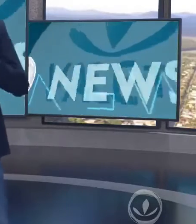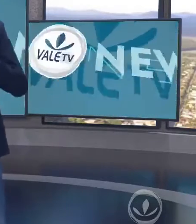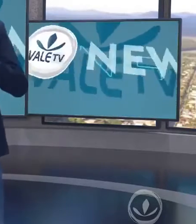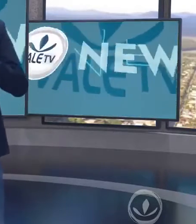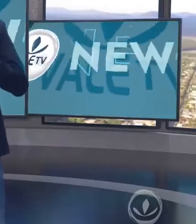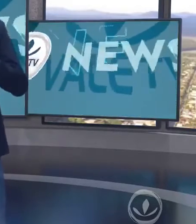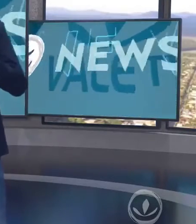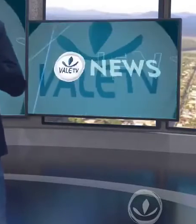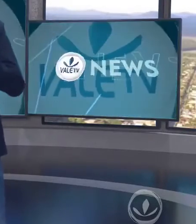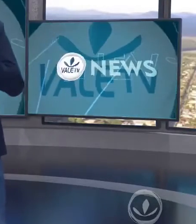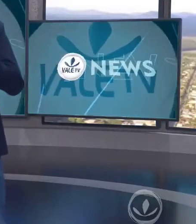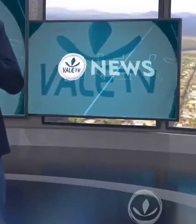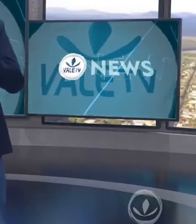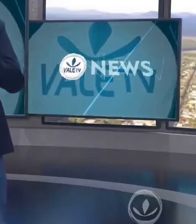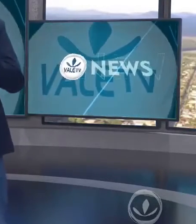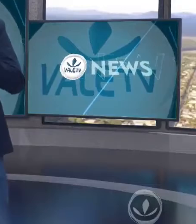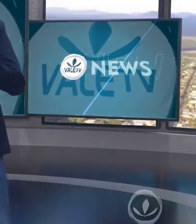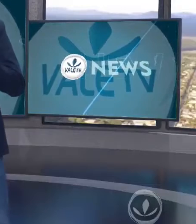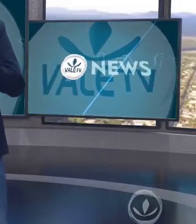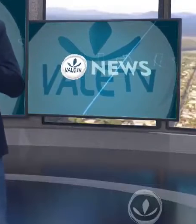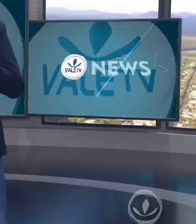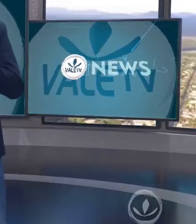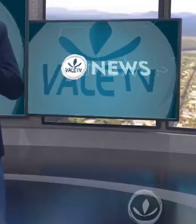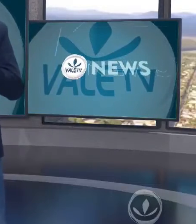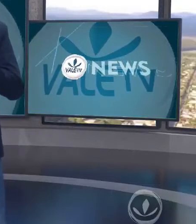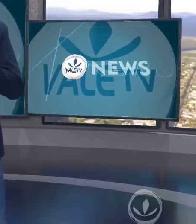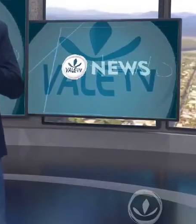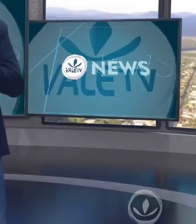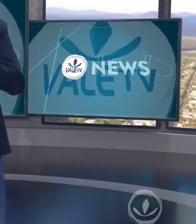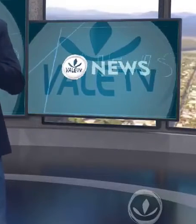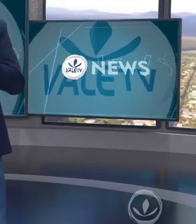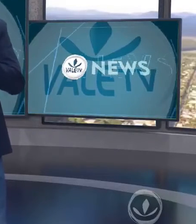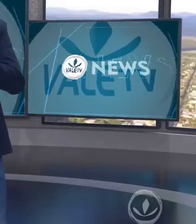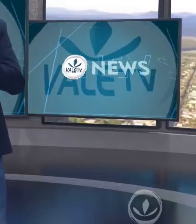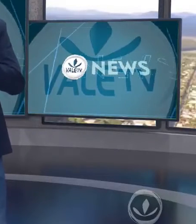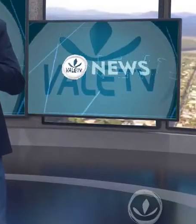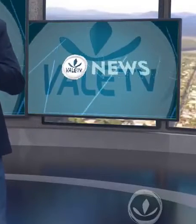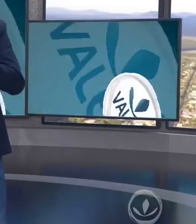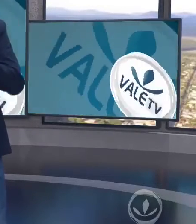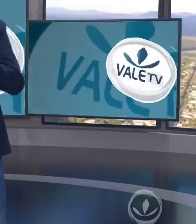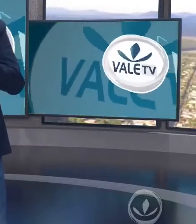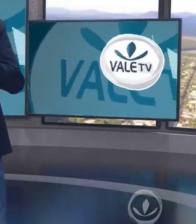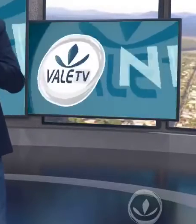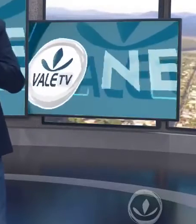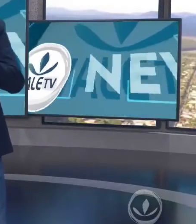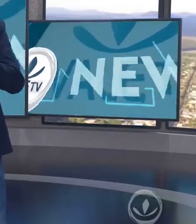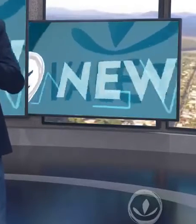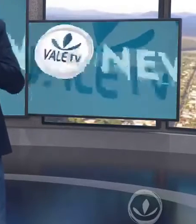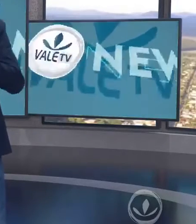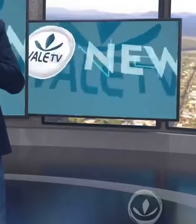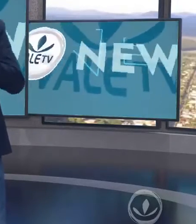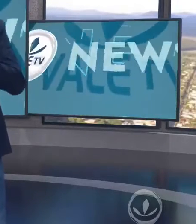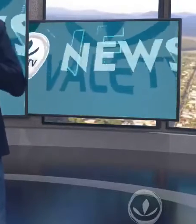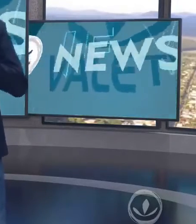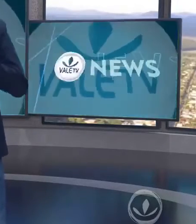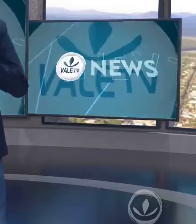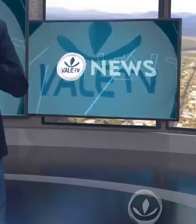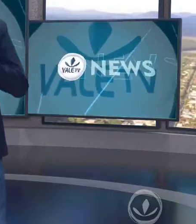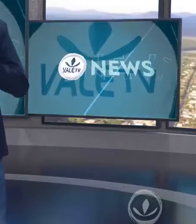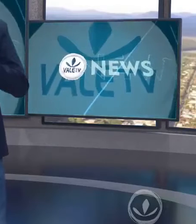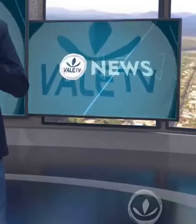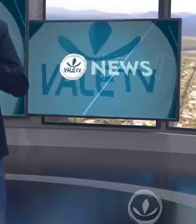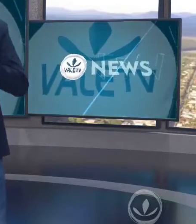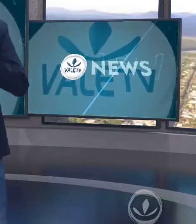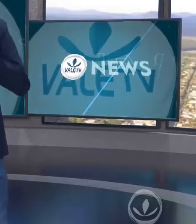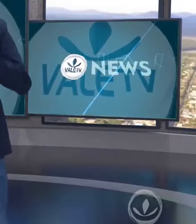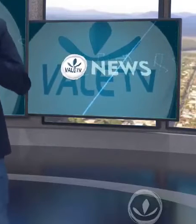a Prefeitura, não sei se no depoimento vocês prestaram atenção, momento algum eles falaram que hora que ia fechar o comércio de